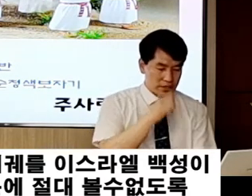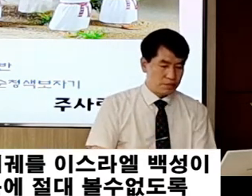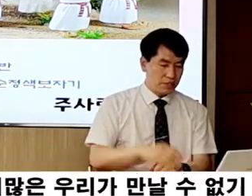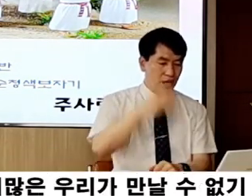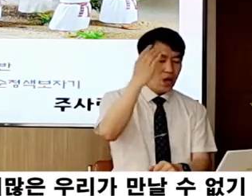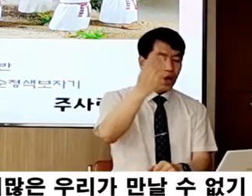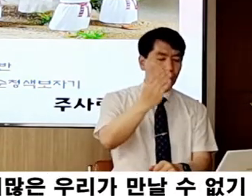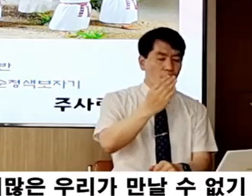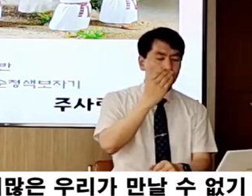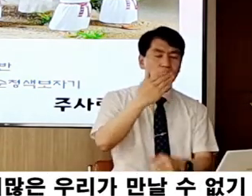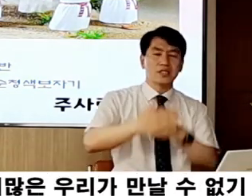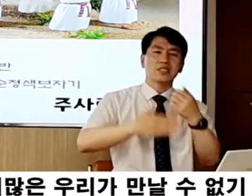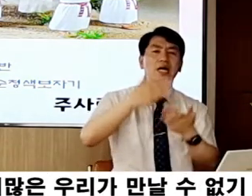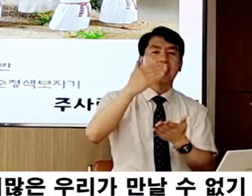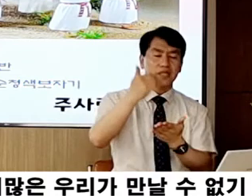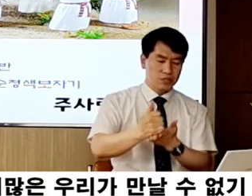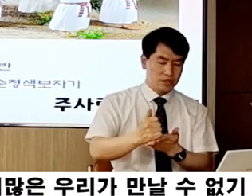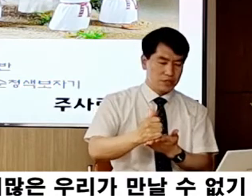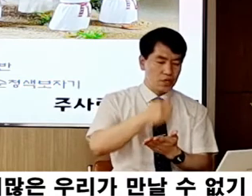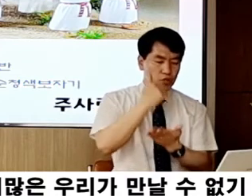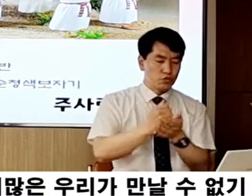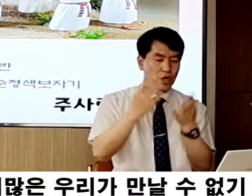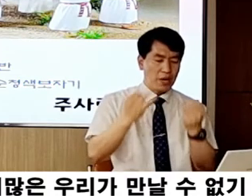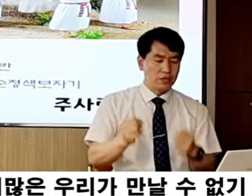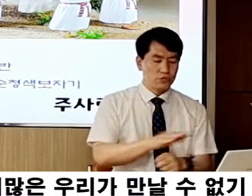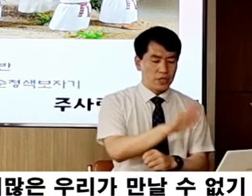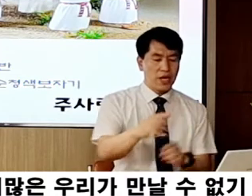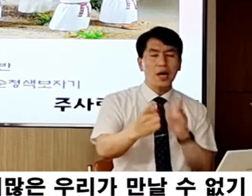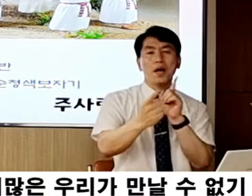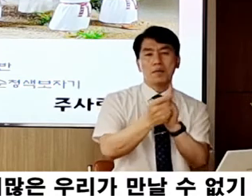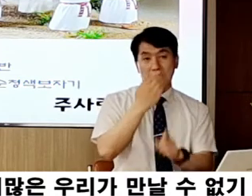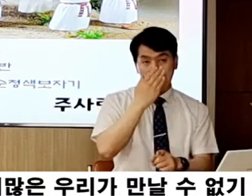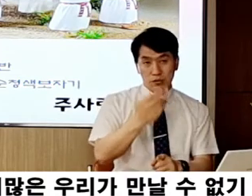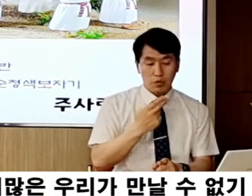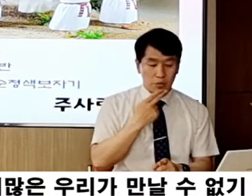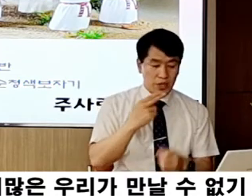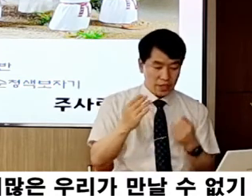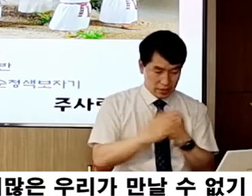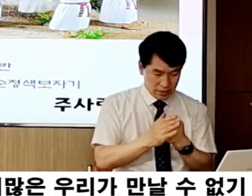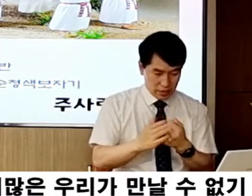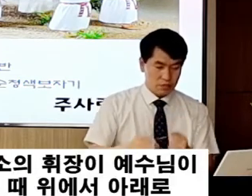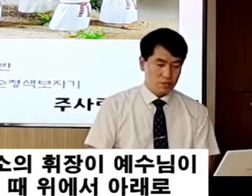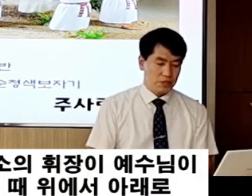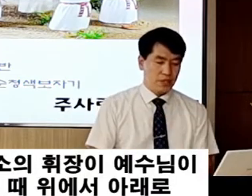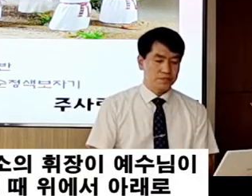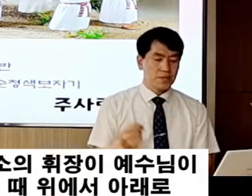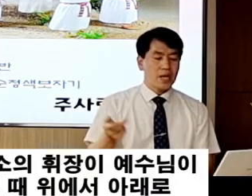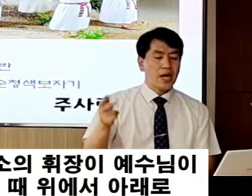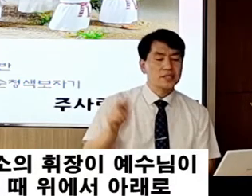있습니다. 거룩하신 하나님을 죄 많은 우리가 만날 수 없기 때문입니다.